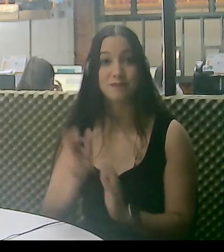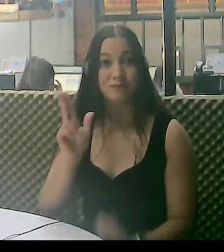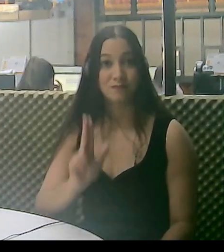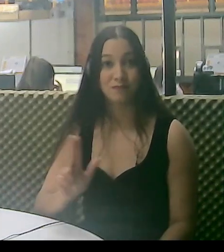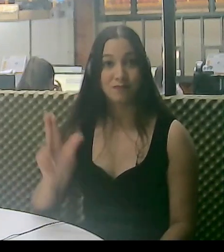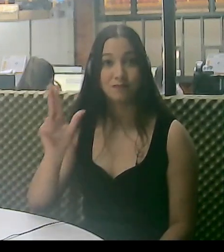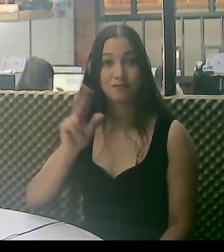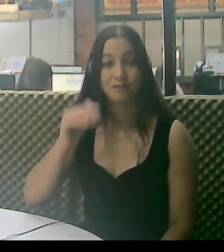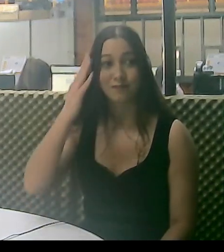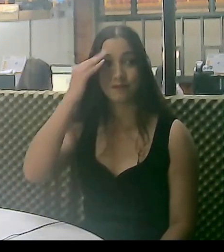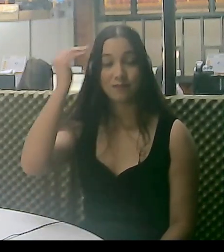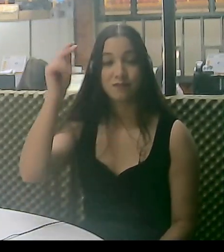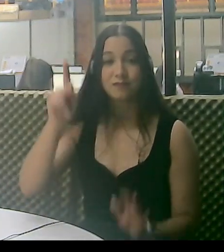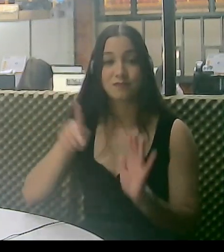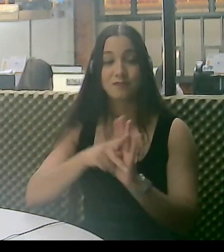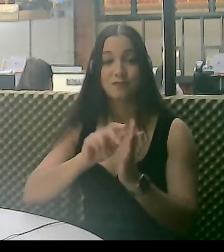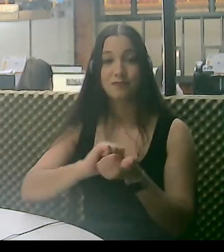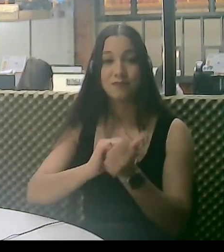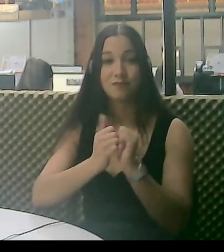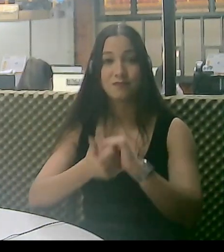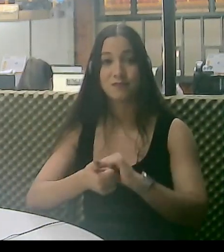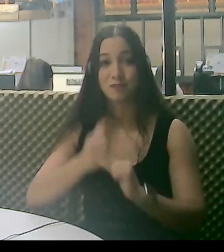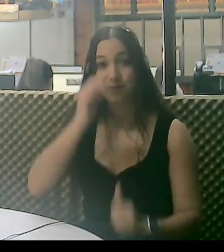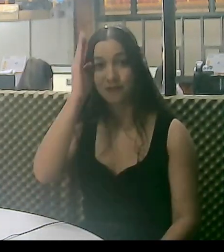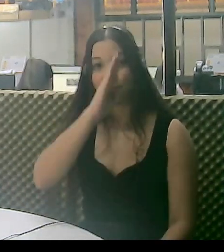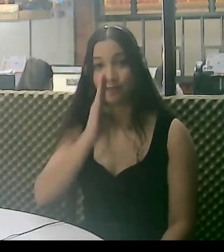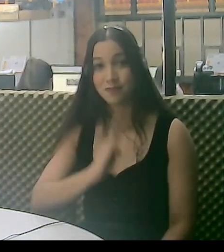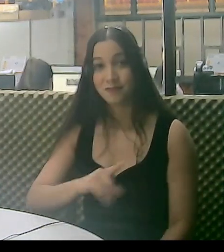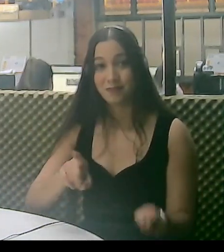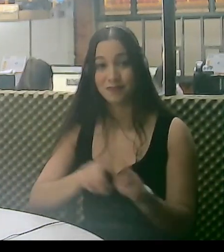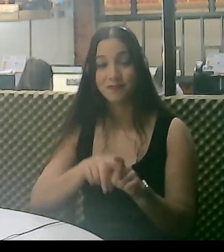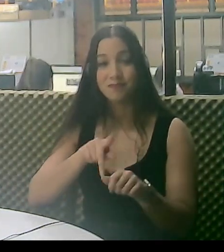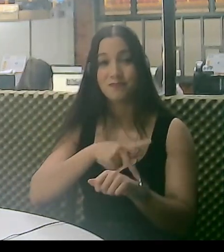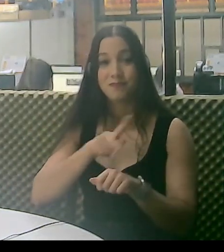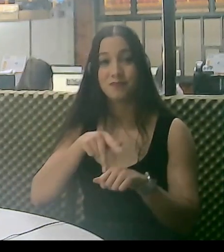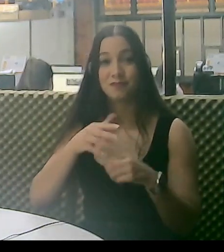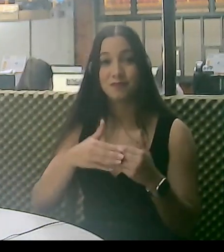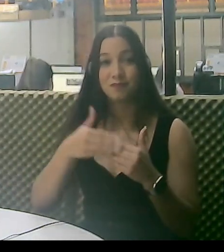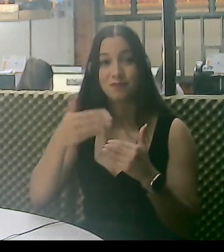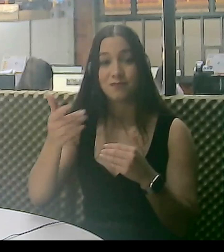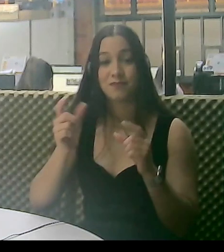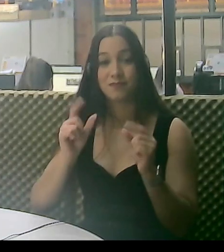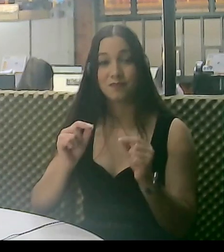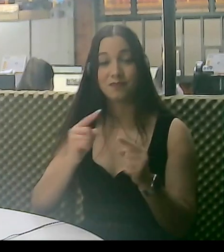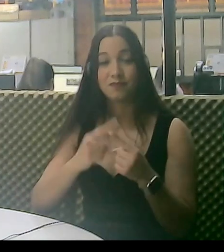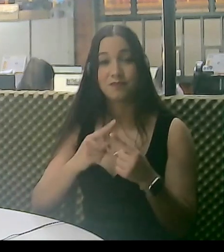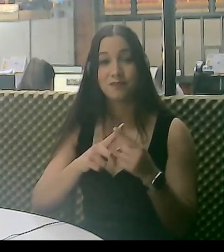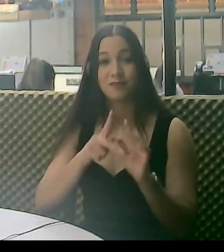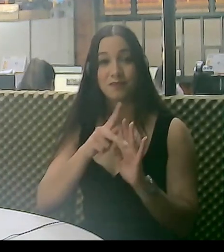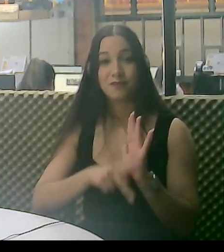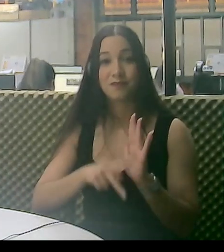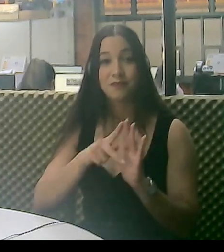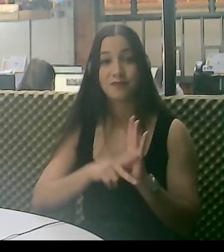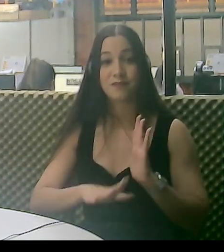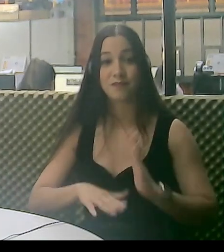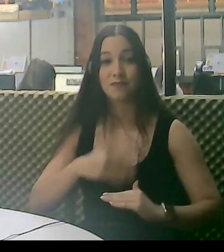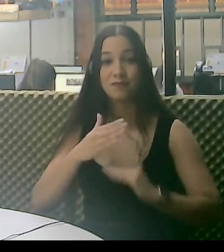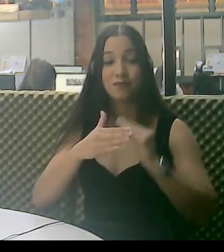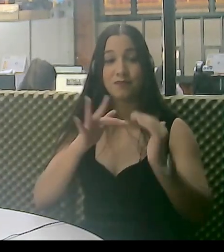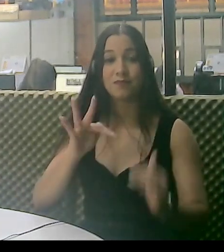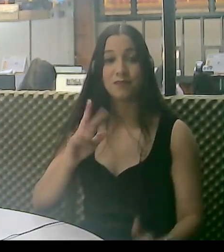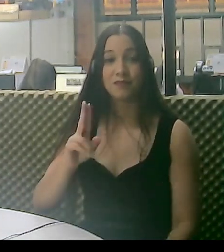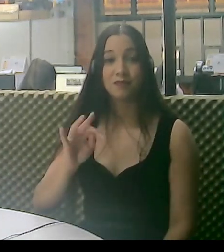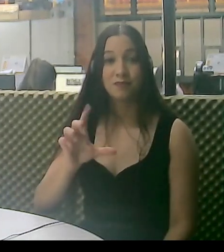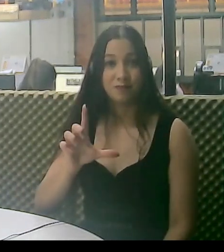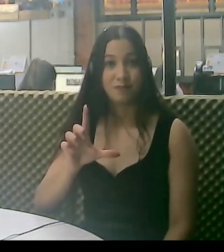Uberlândia se destaca no esporte, tanto no cenário nacional quanto internacional, graças aos projetos desenvolvidos pela Futel.